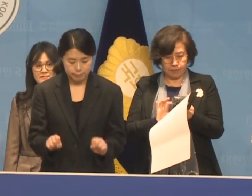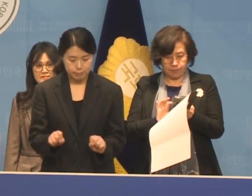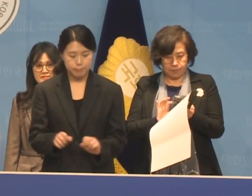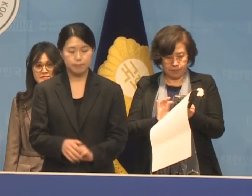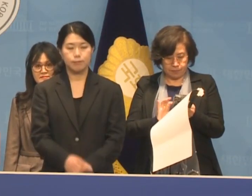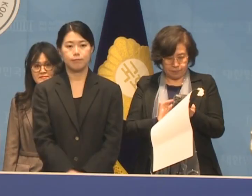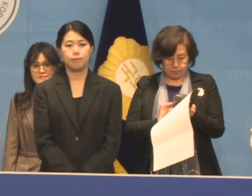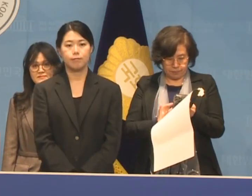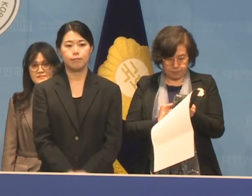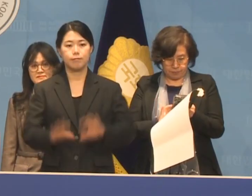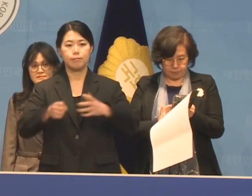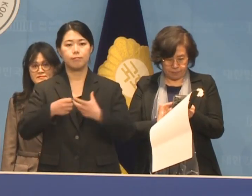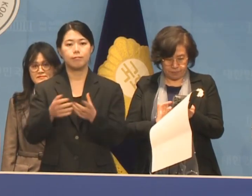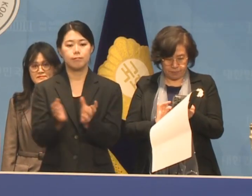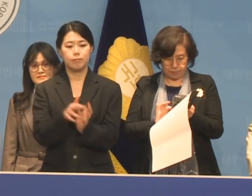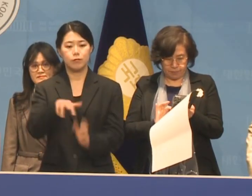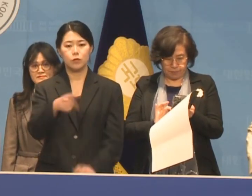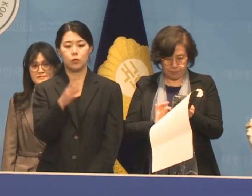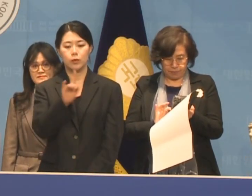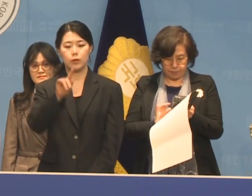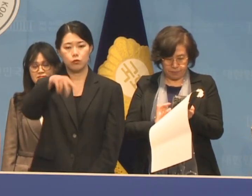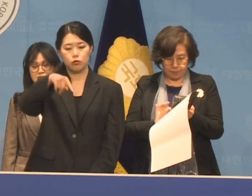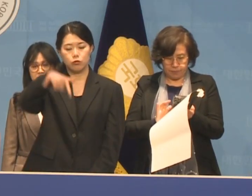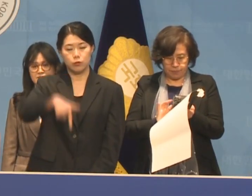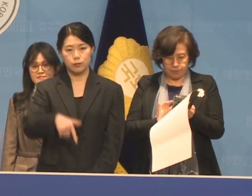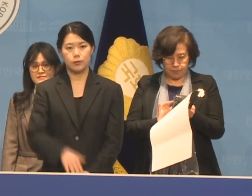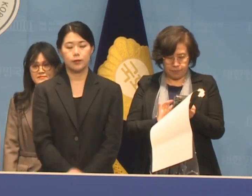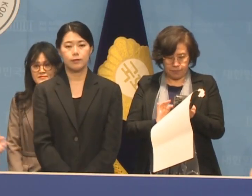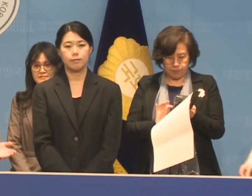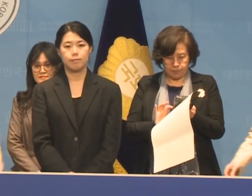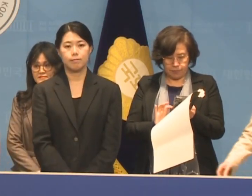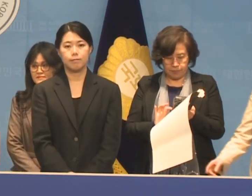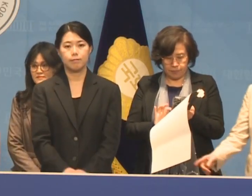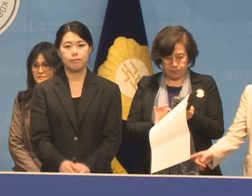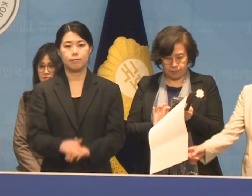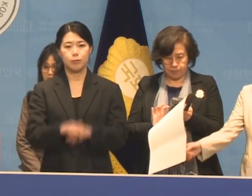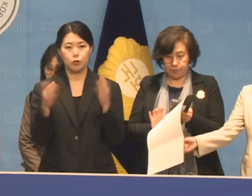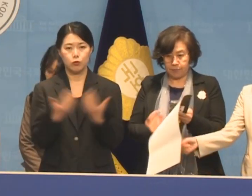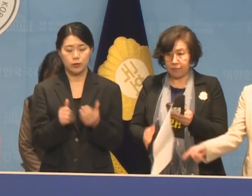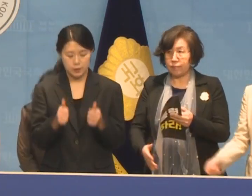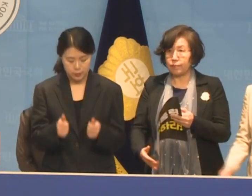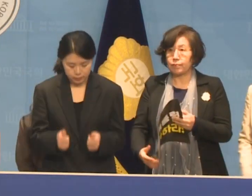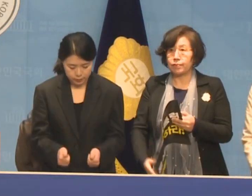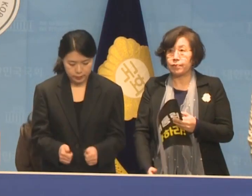안녕하십니까. 국민의힘 조배수 의원입니다. 여러분께 우선 인사드리겠습니다. 다 같이 인사.